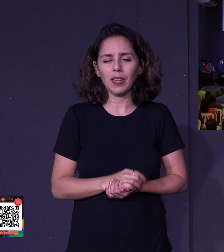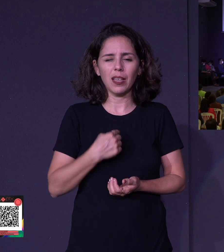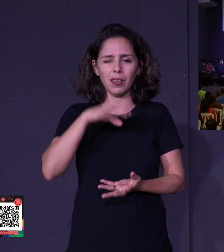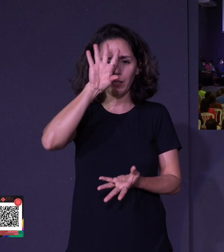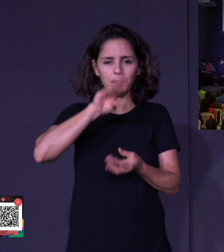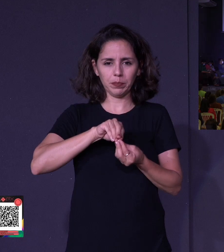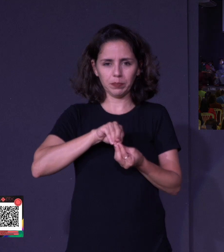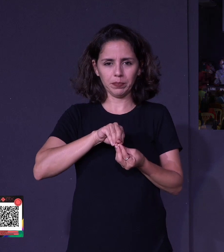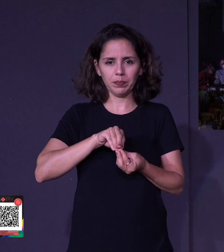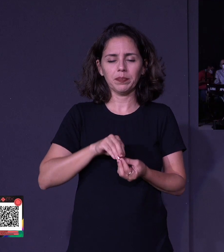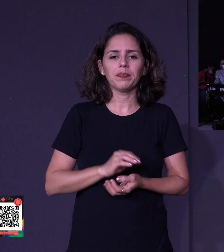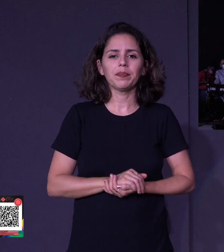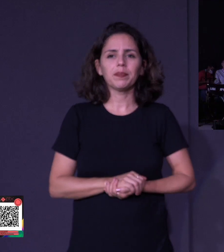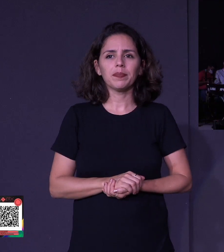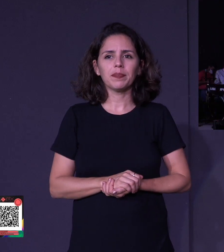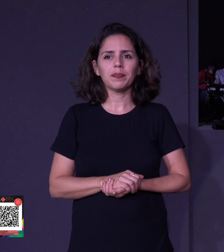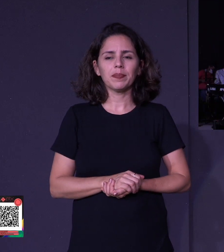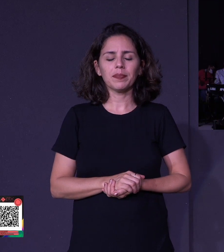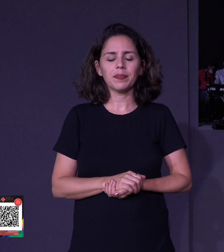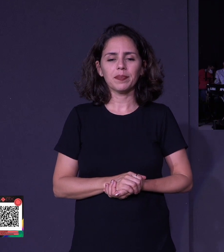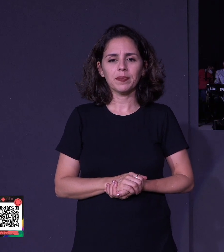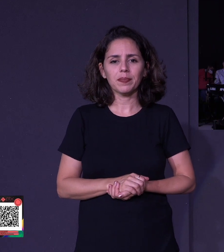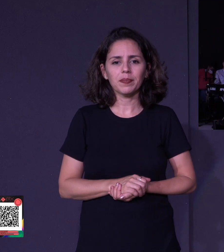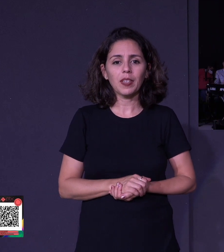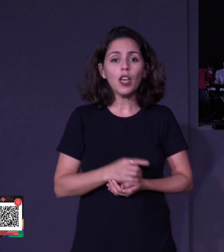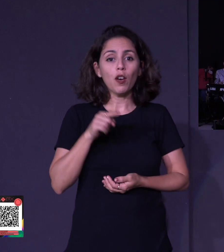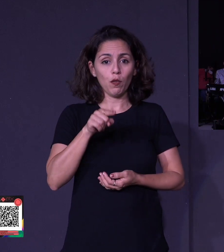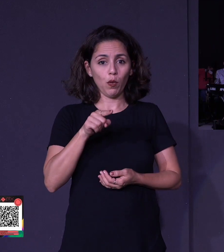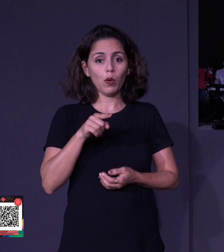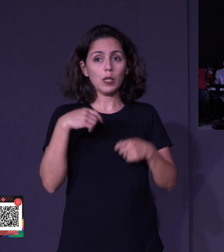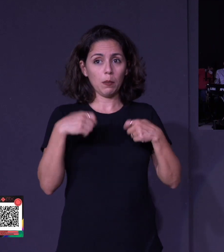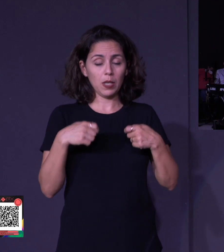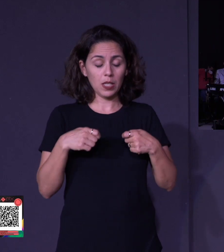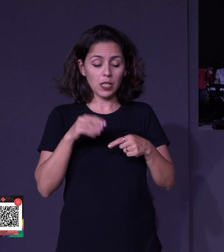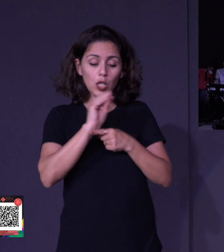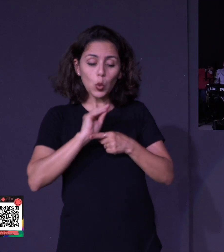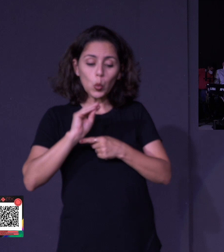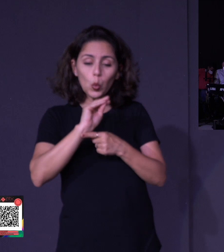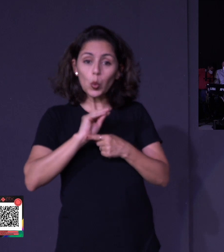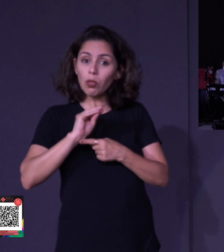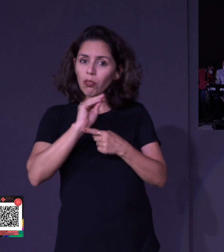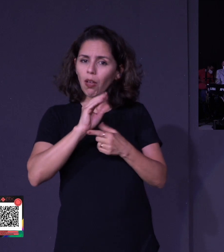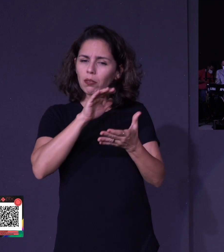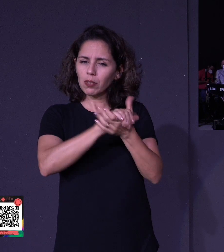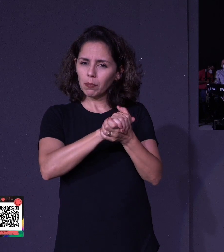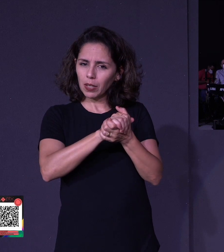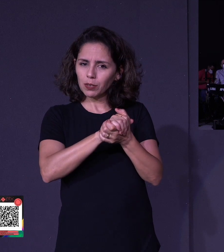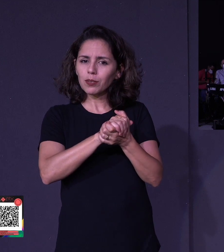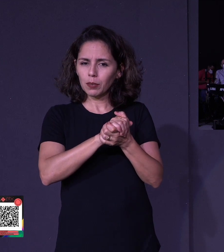Cuide da sua família, pai. Cuide do seu casamento, do seu cônjuge, dos seus